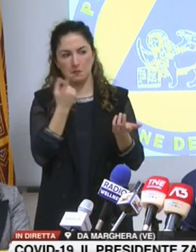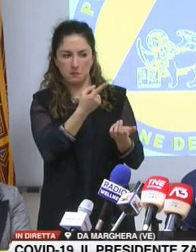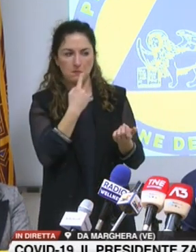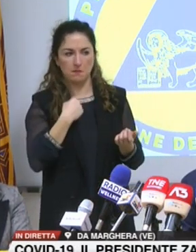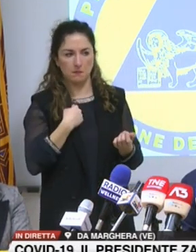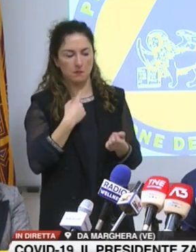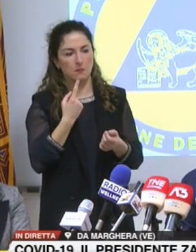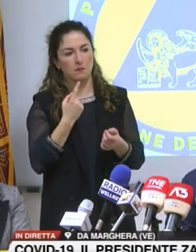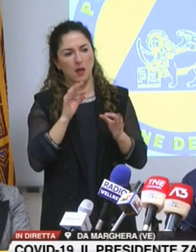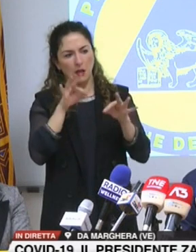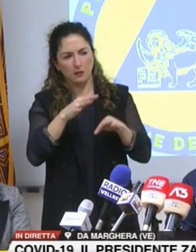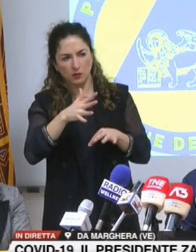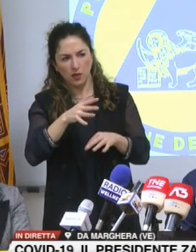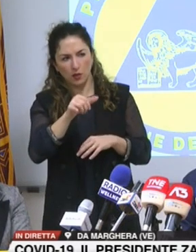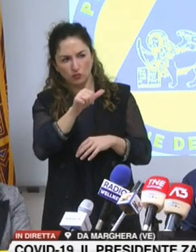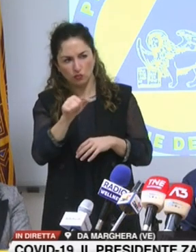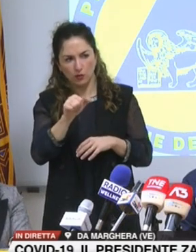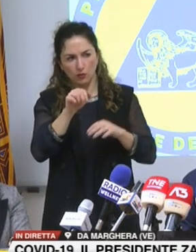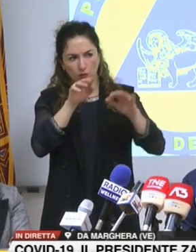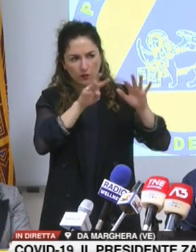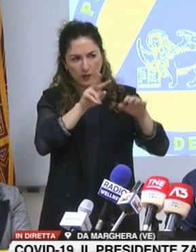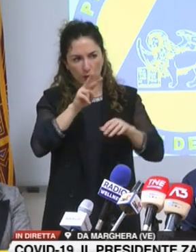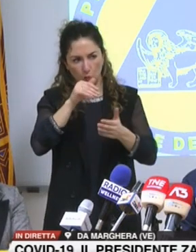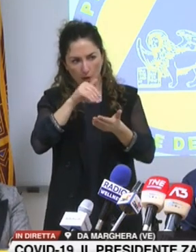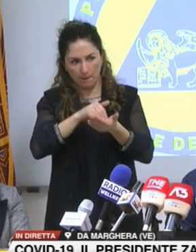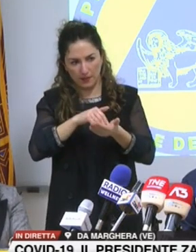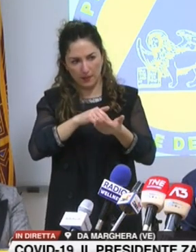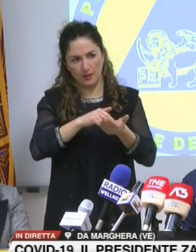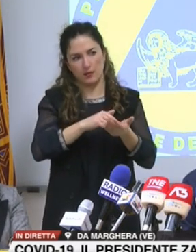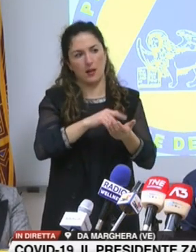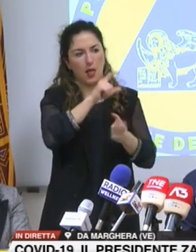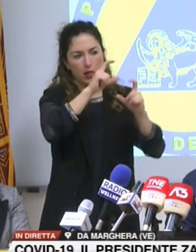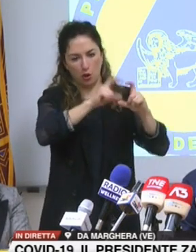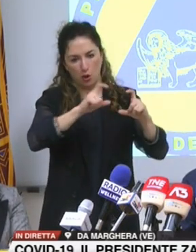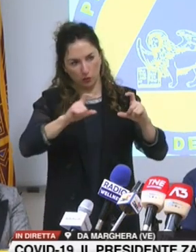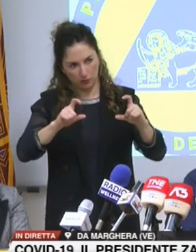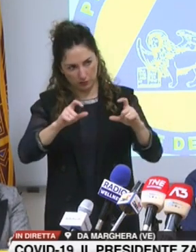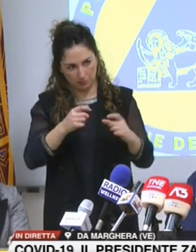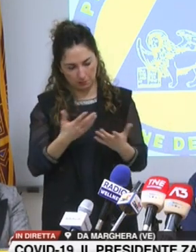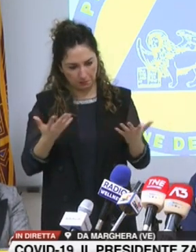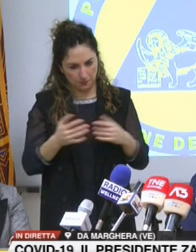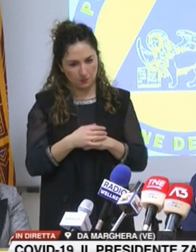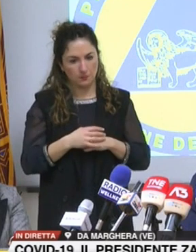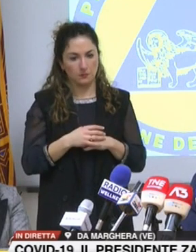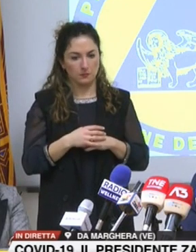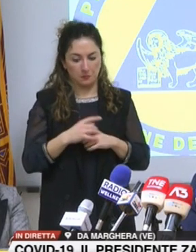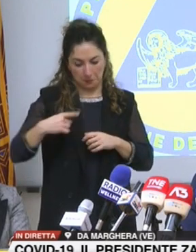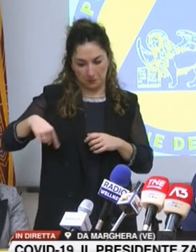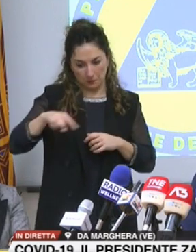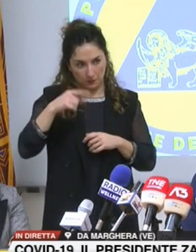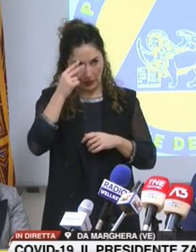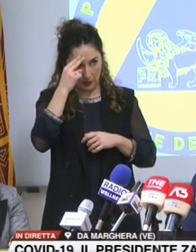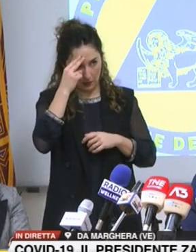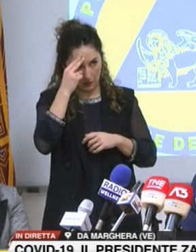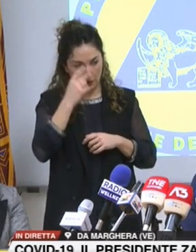mi pare, circa 192.000 dosi. Ricordiamo a tutti che